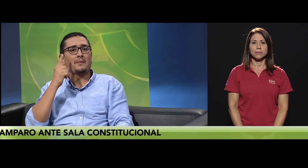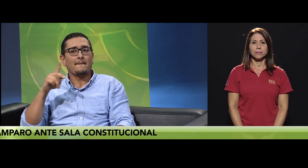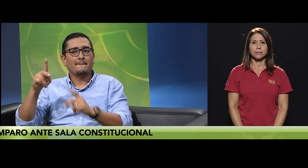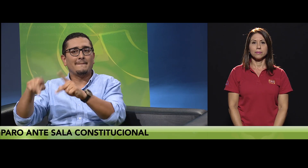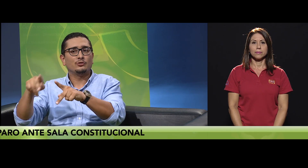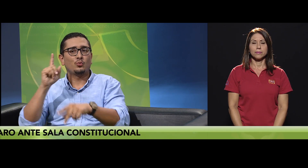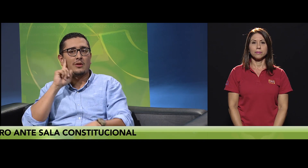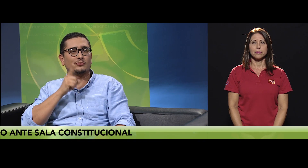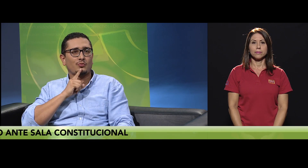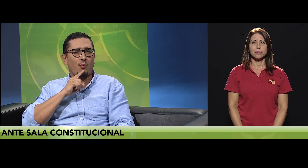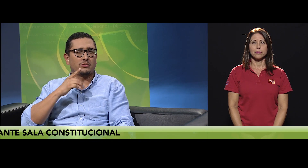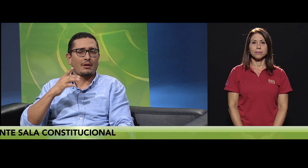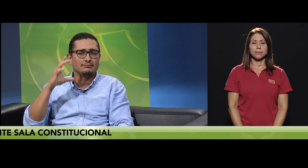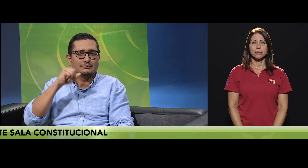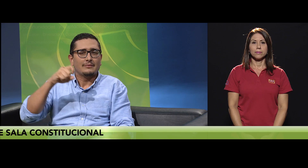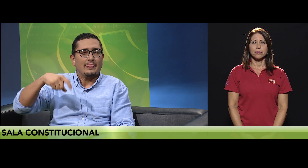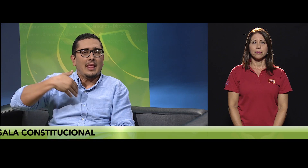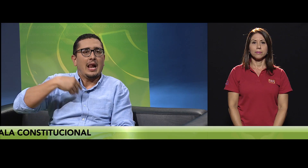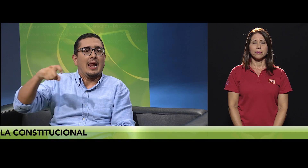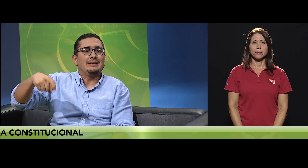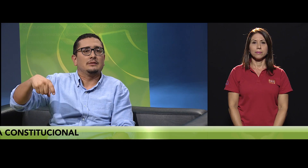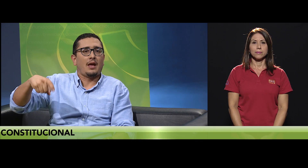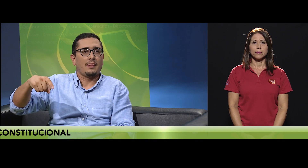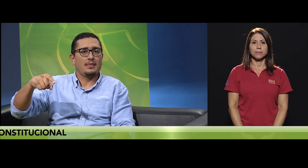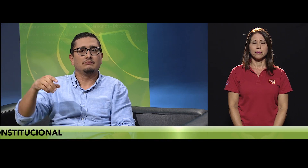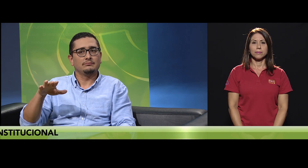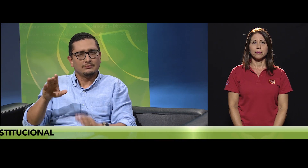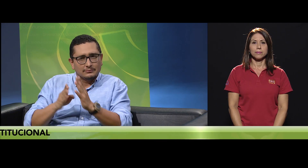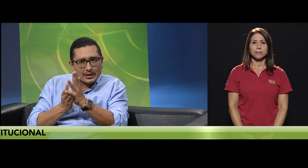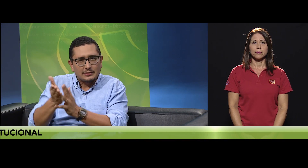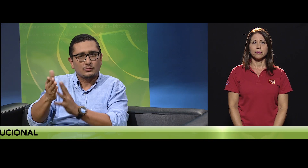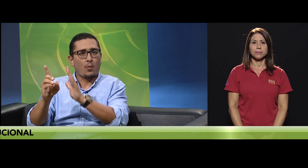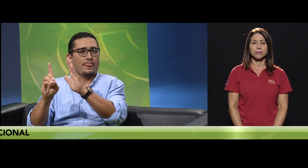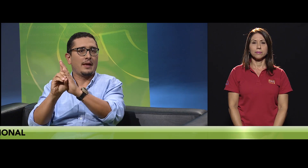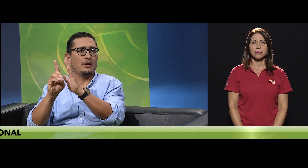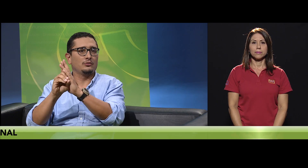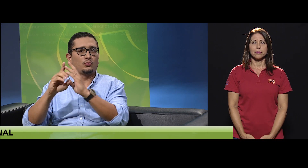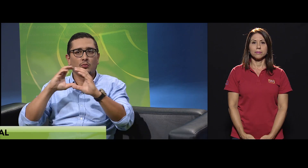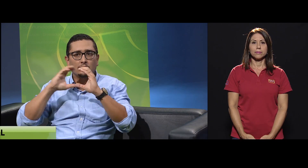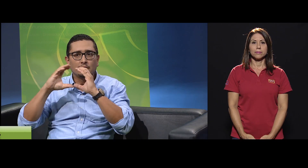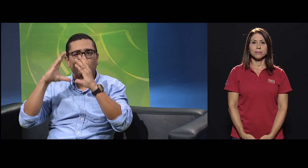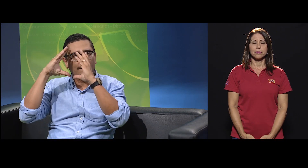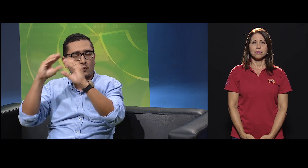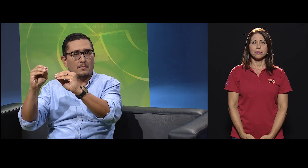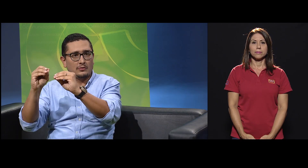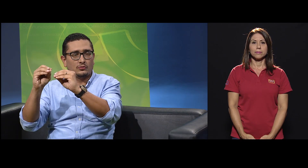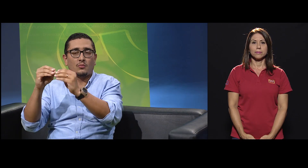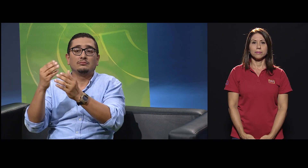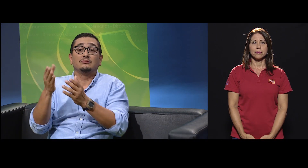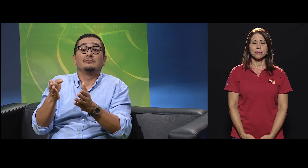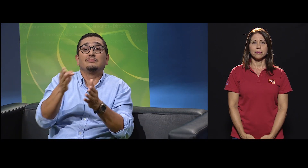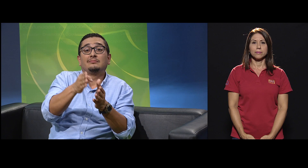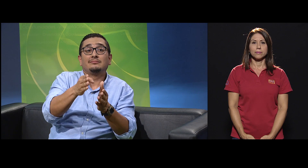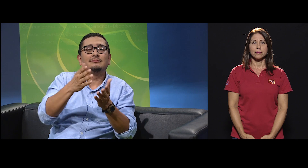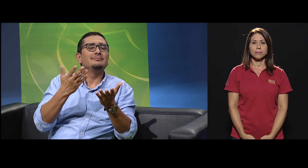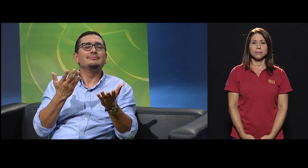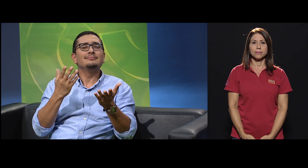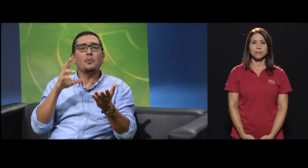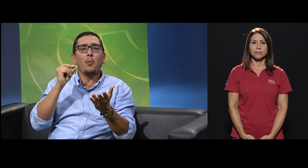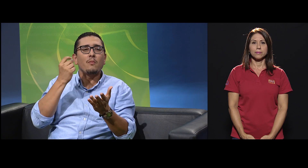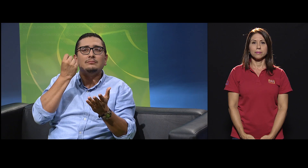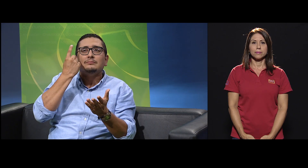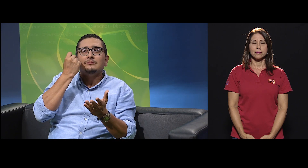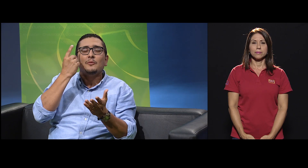todo el apoyo y que entendieron la situación de las personas sordas, que eran necesidades que debían ser cubiertas,